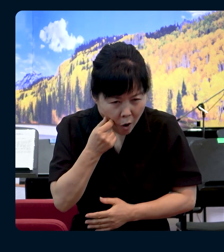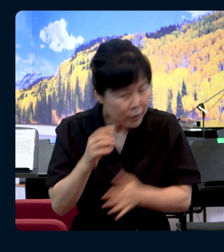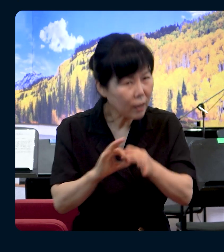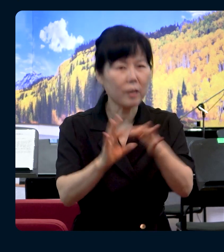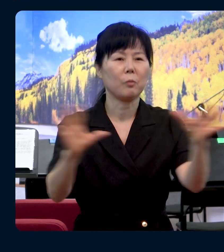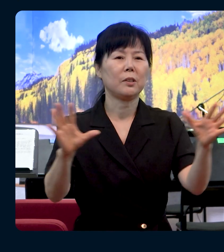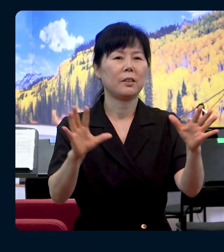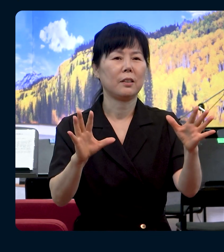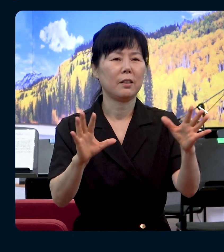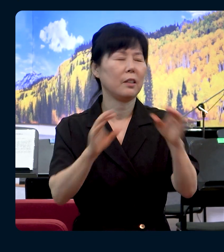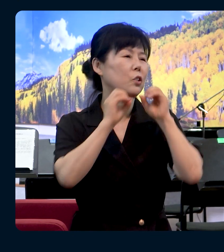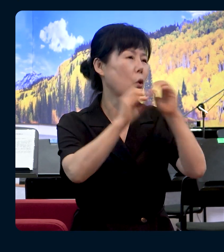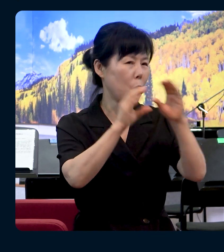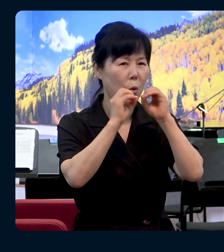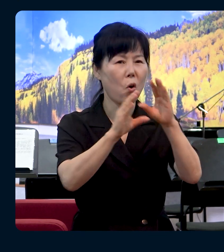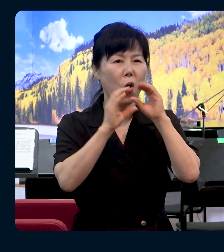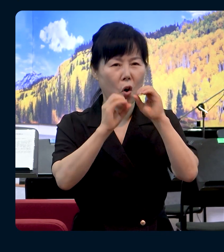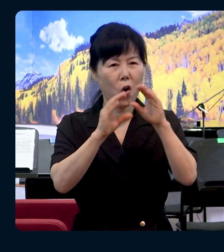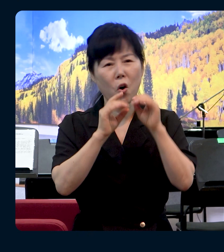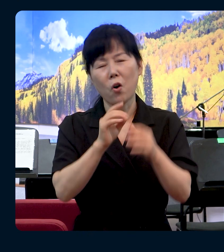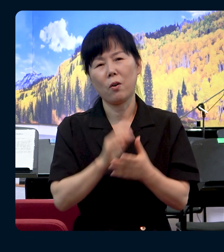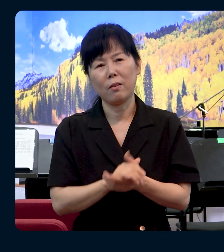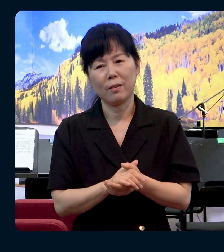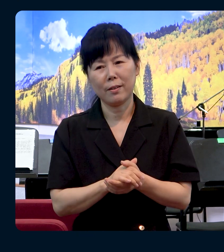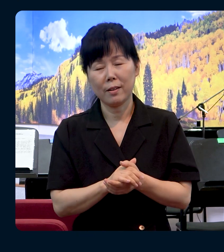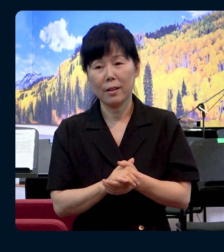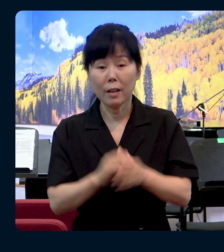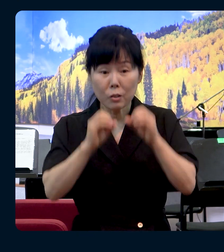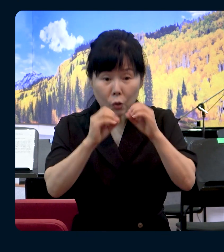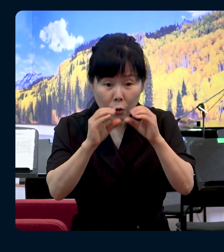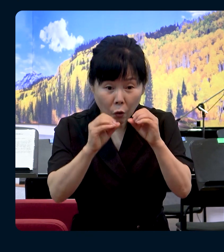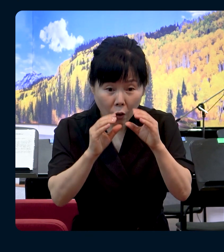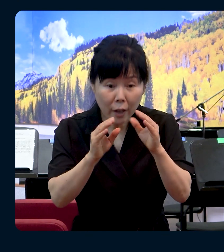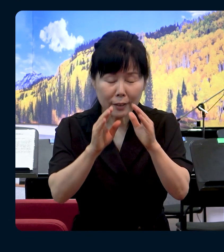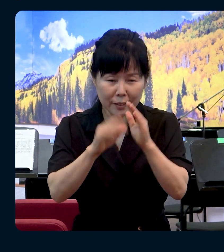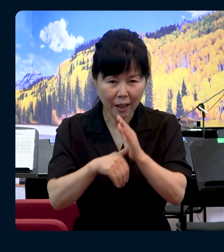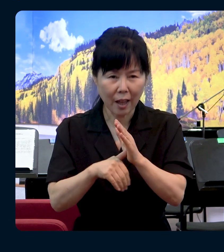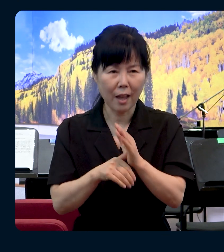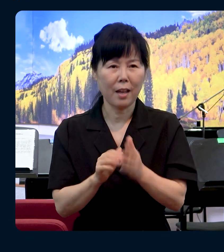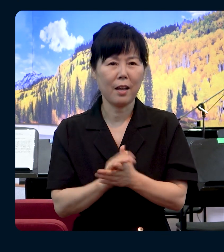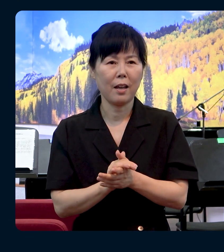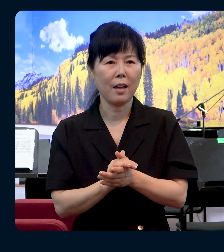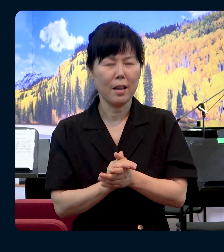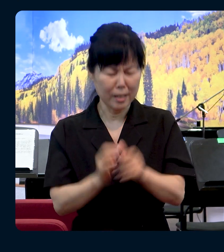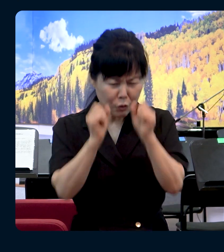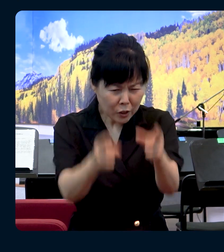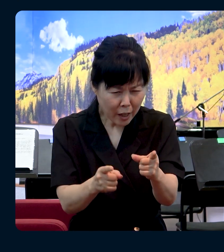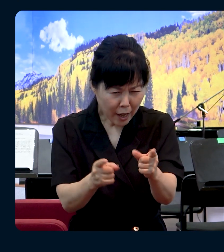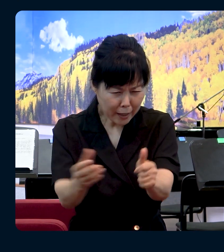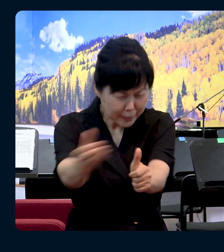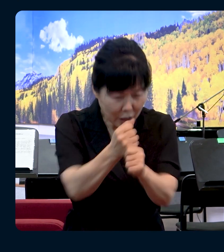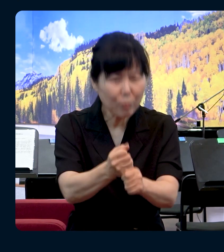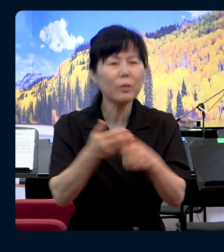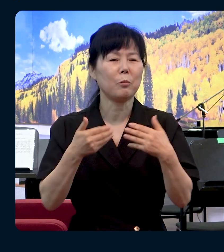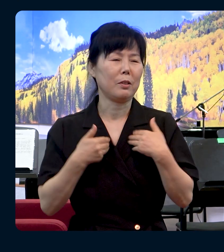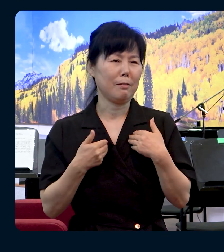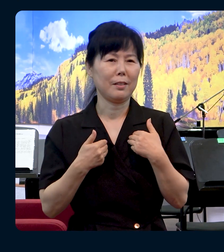그렇죠. 그것은 전도의 순간 항상 우리가 그걸 놓치지 말자, 그 말이 그